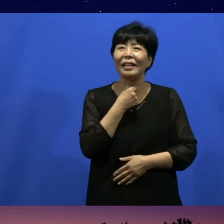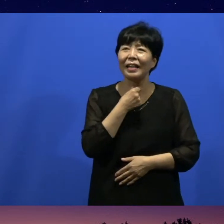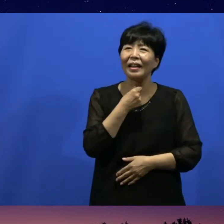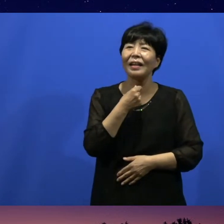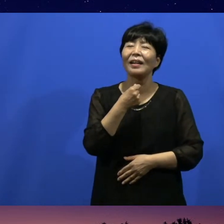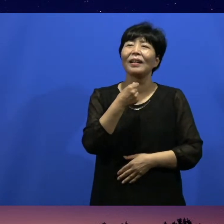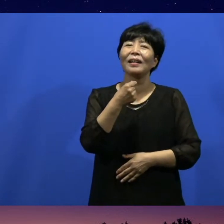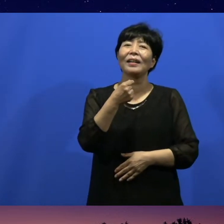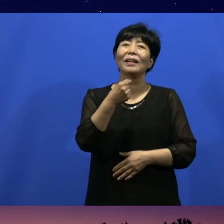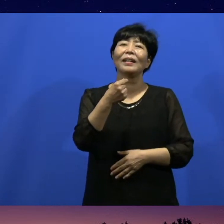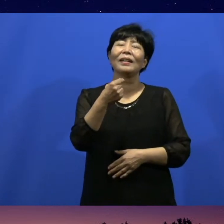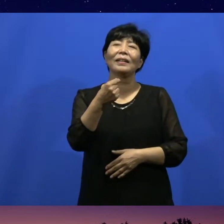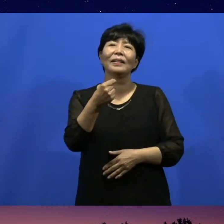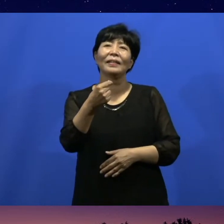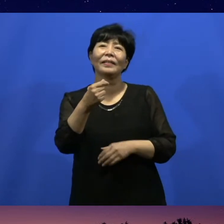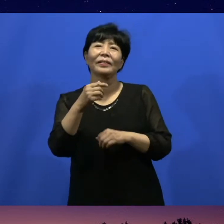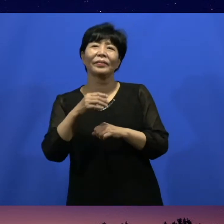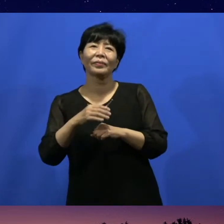닮아가리라.